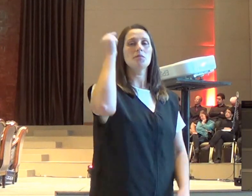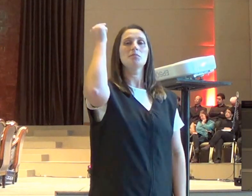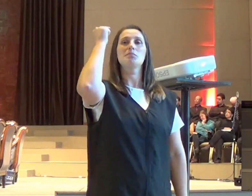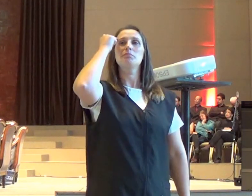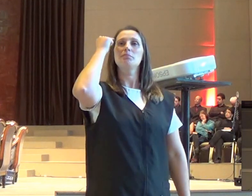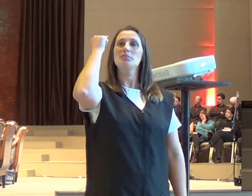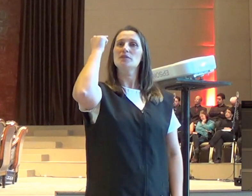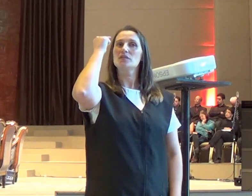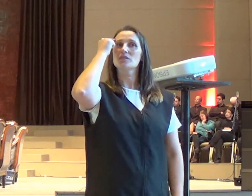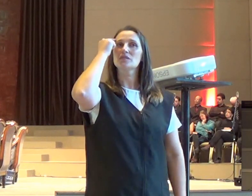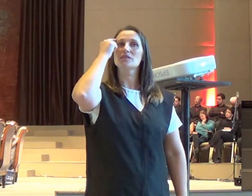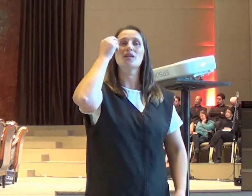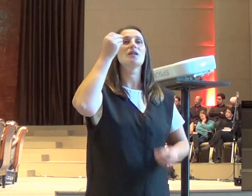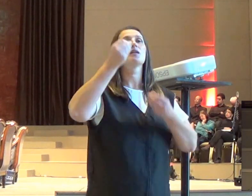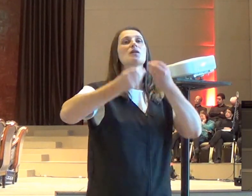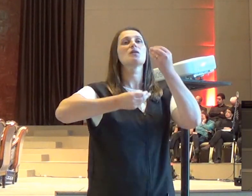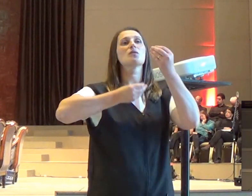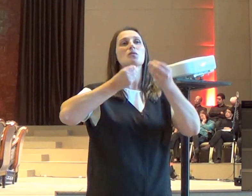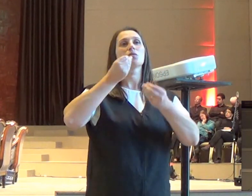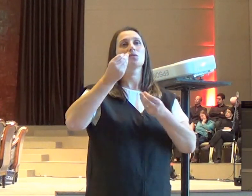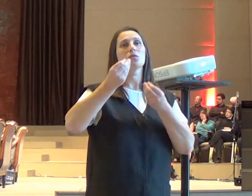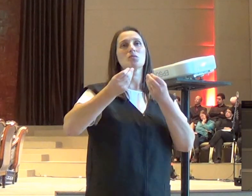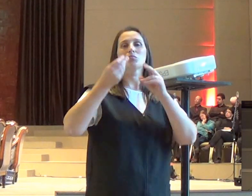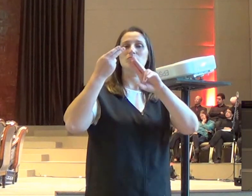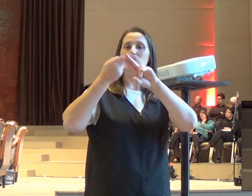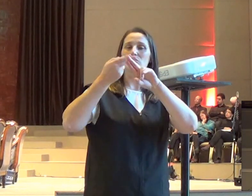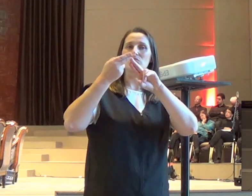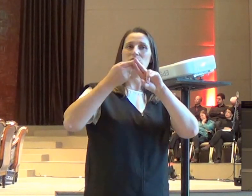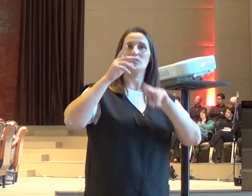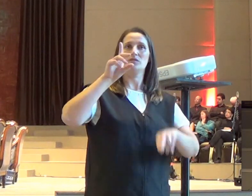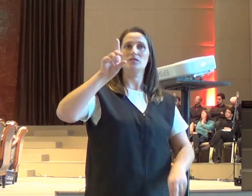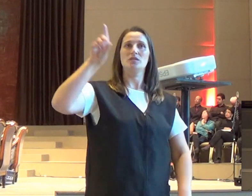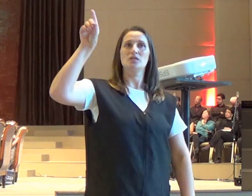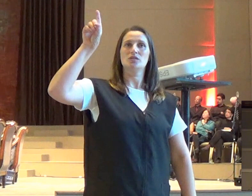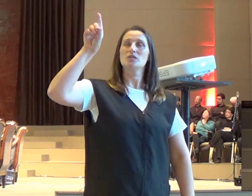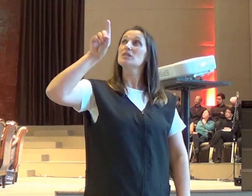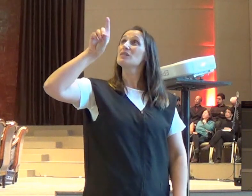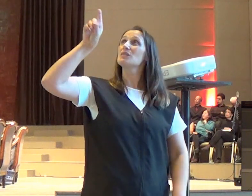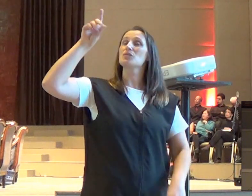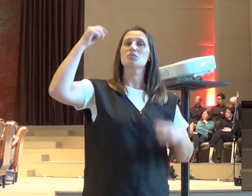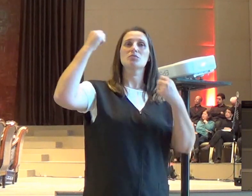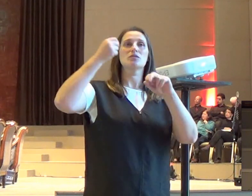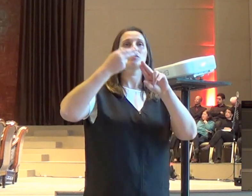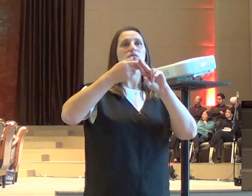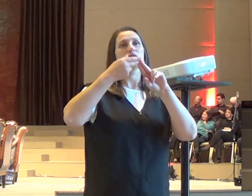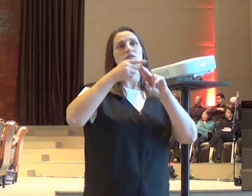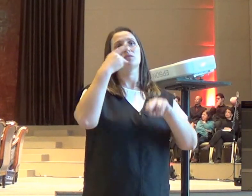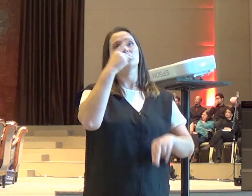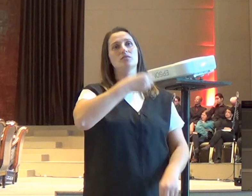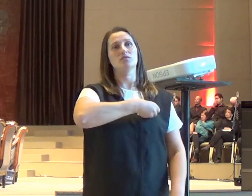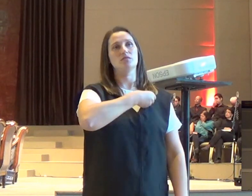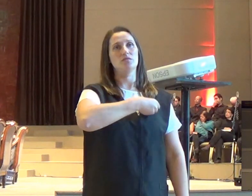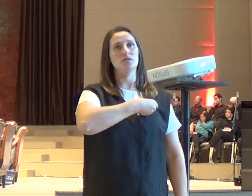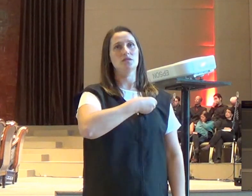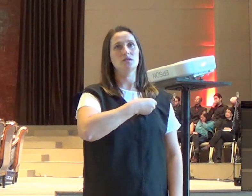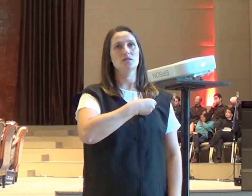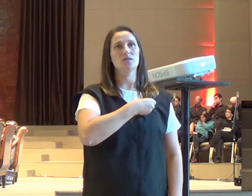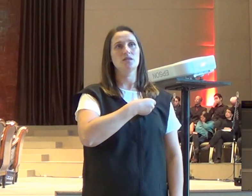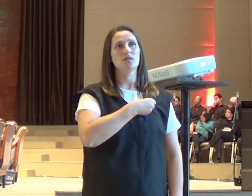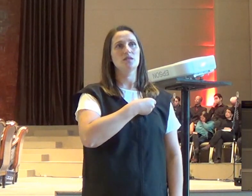e que a gente seja instrumento da graça de Deus hoje amanhã e depois de amanhã em todos esses